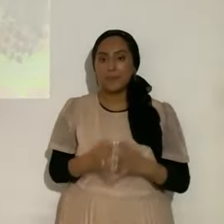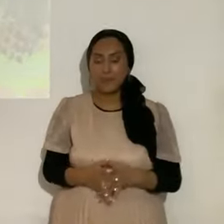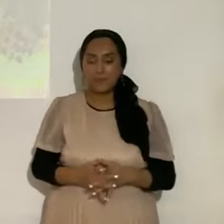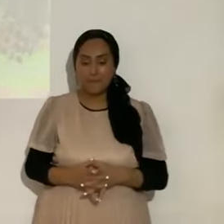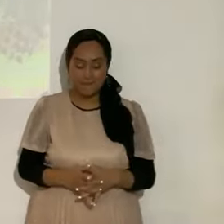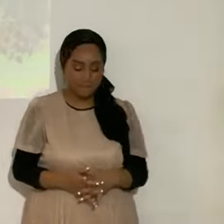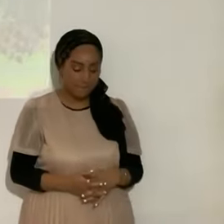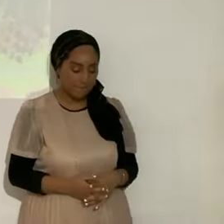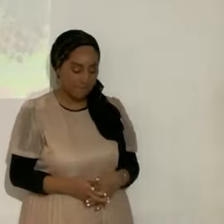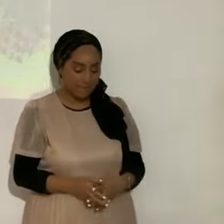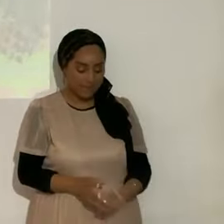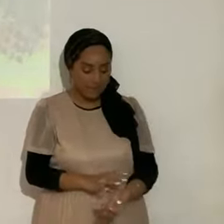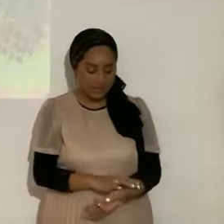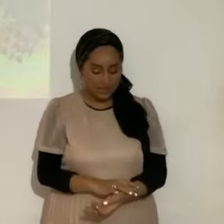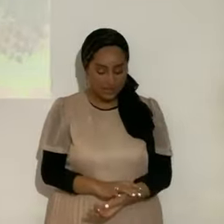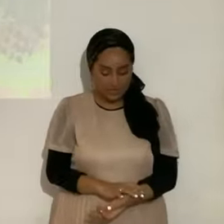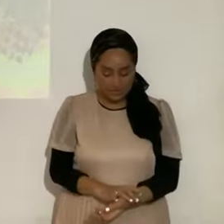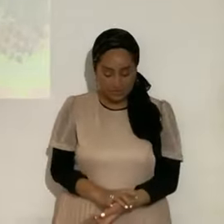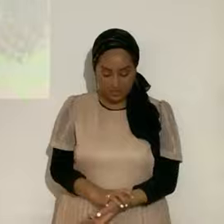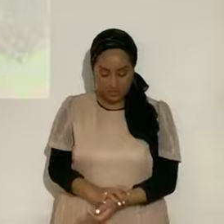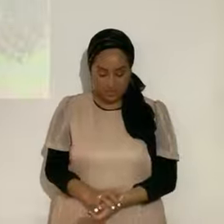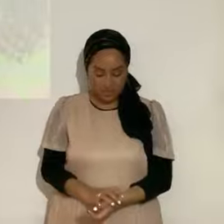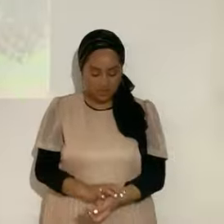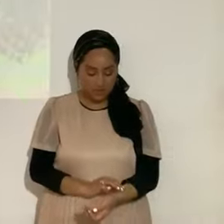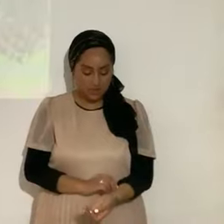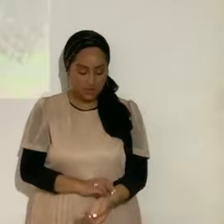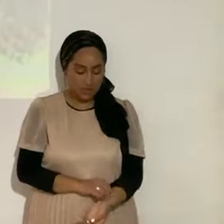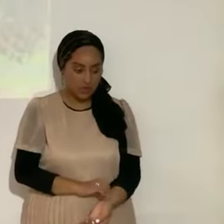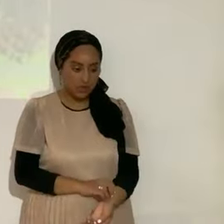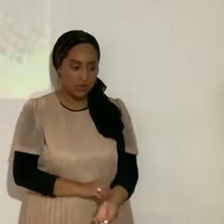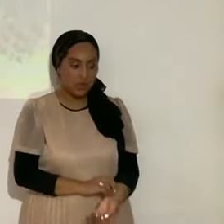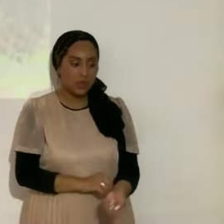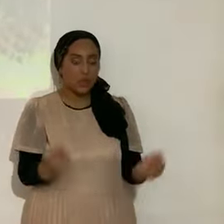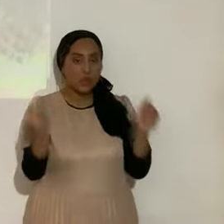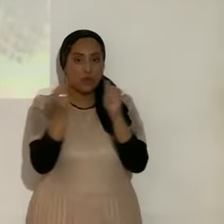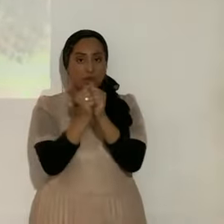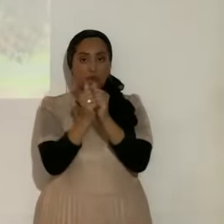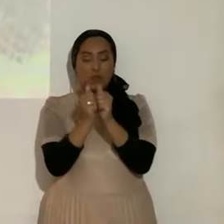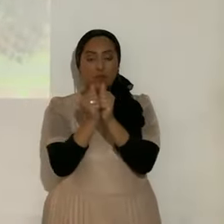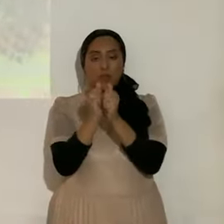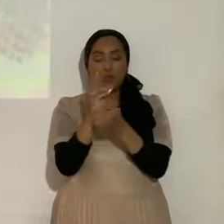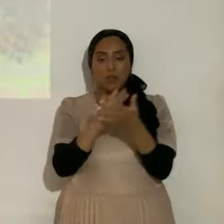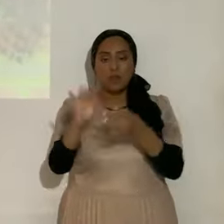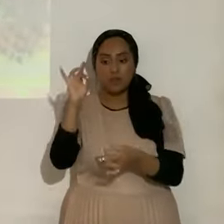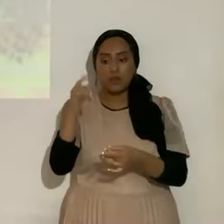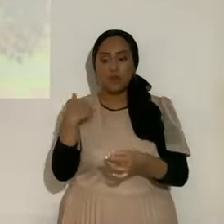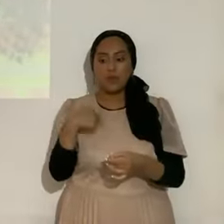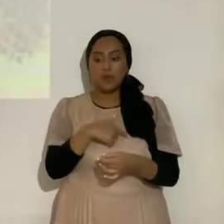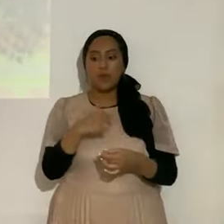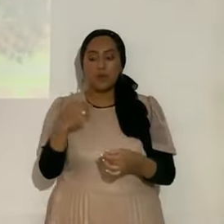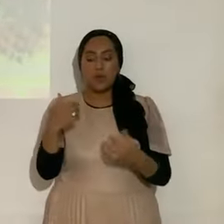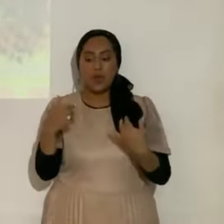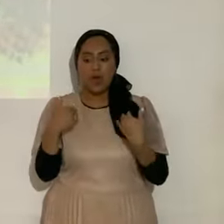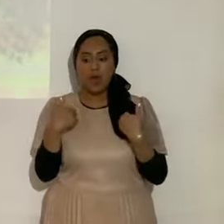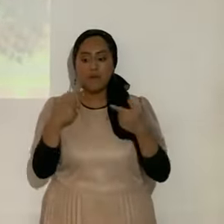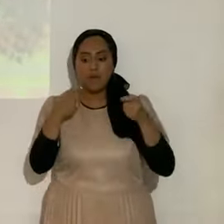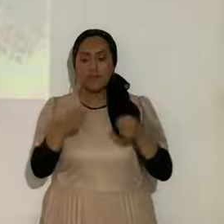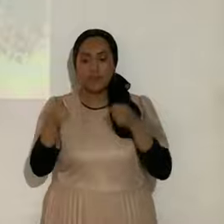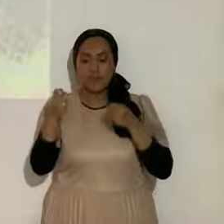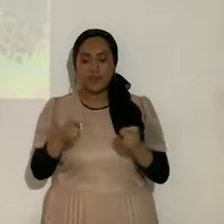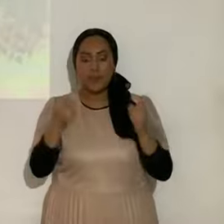Aleluya. Bendito es Yahweh. Tenemos con el Ruaj HaKodesh, hermanos, la influencia, la